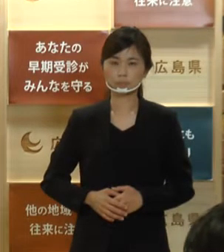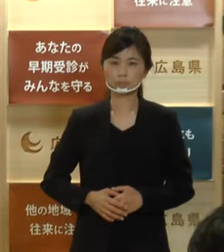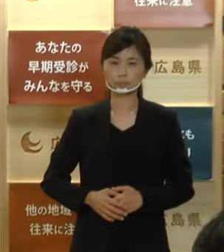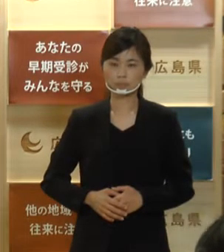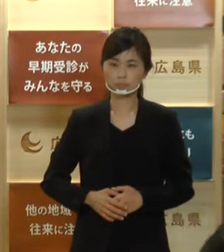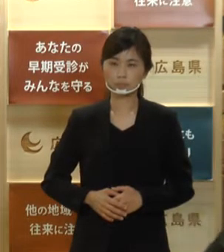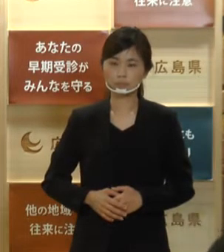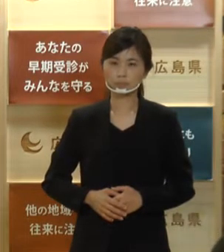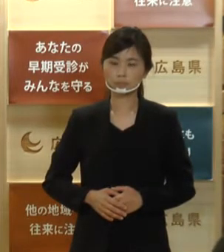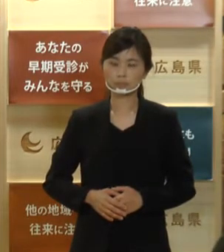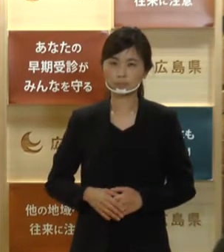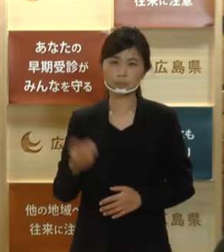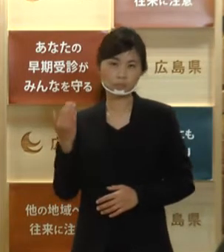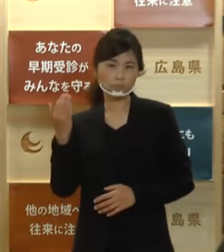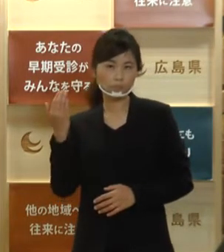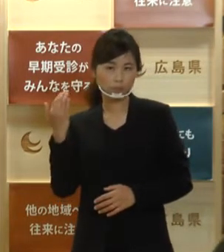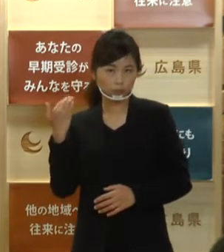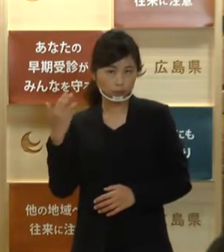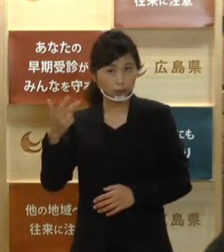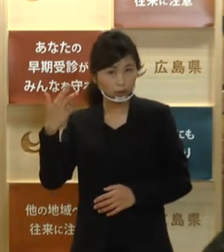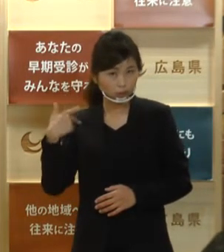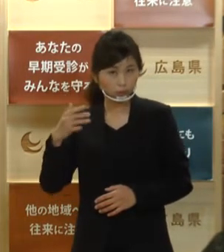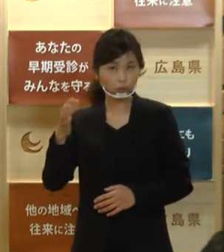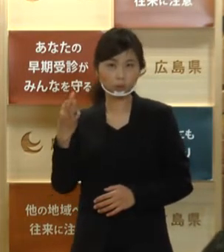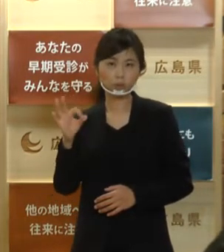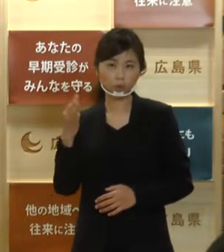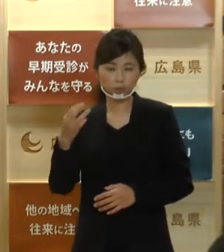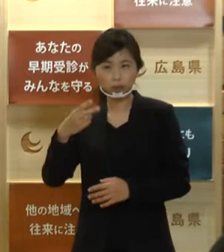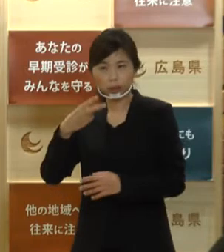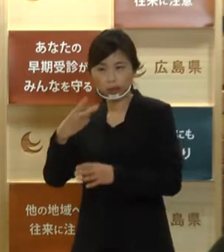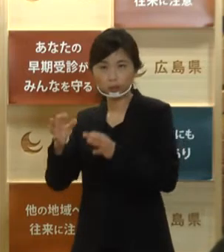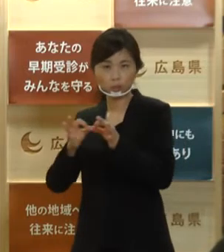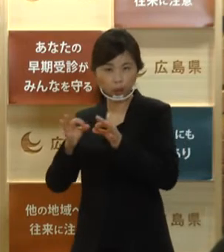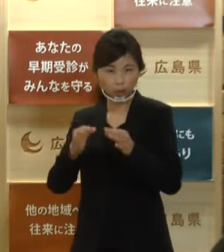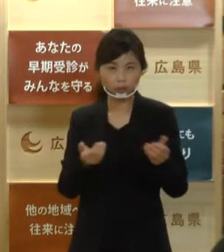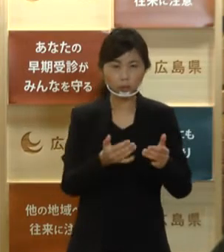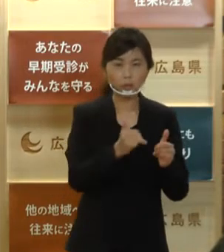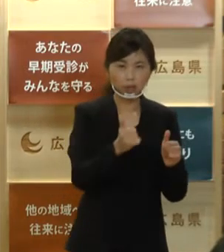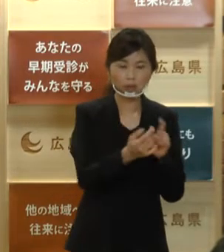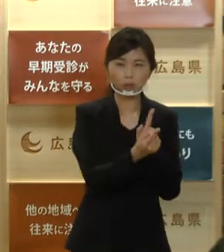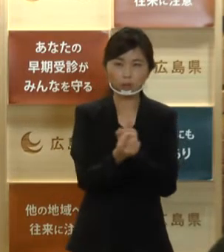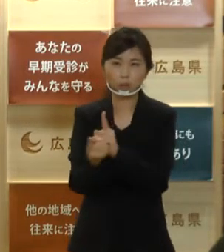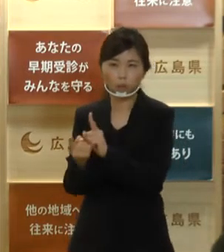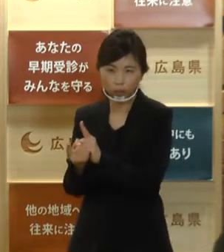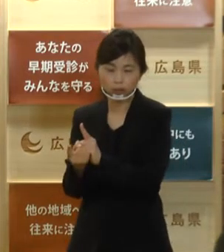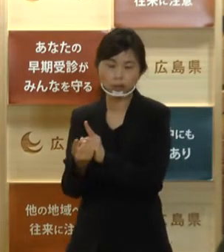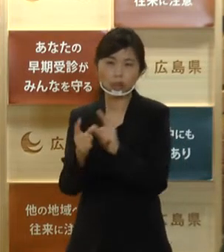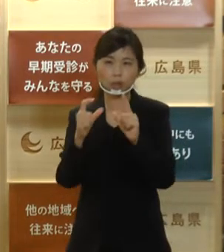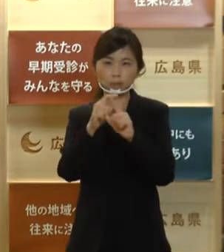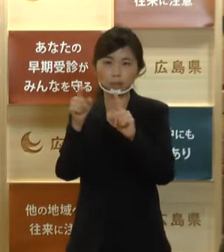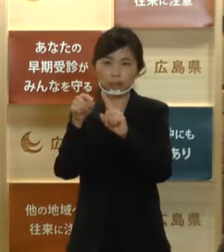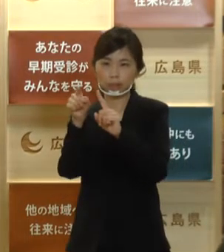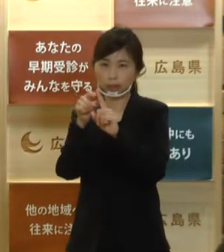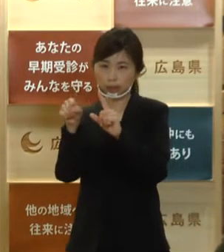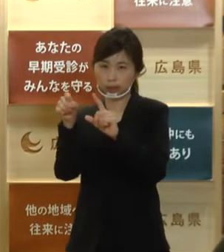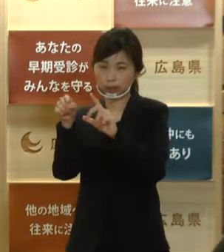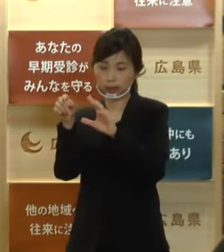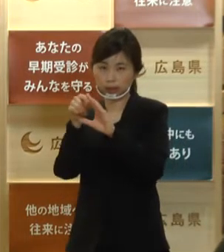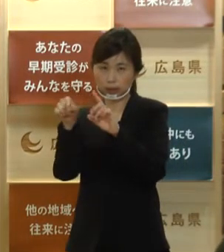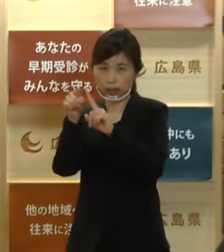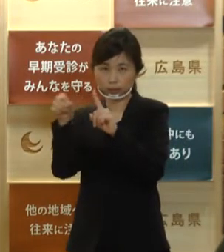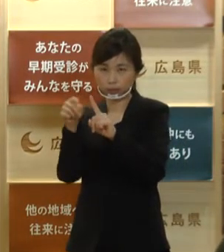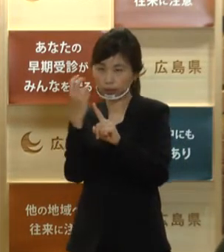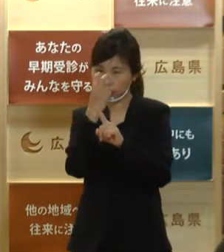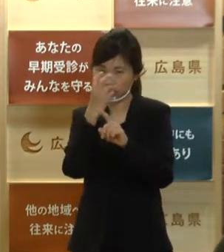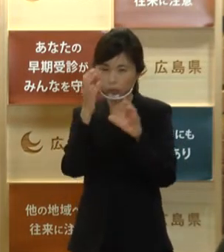確かに。 県は先週金曜日から飲食店や事業者などを対象に PCR 検査を集中的に実施していますが、現時点